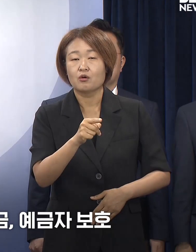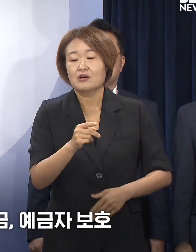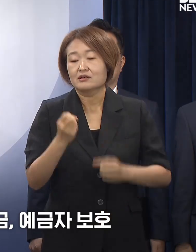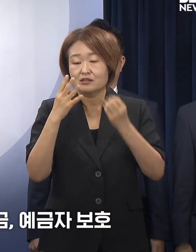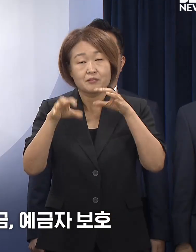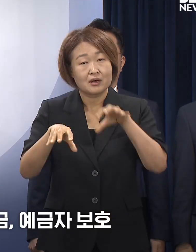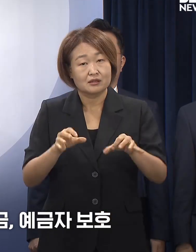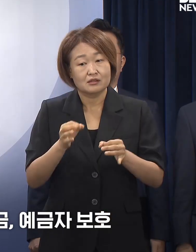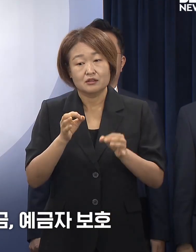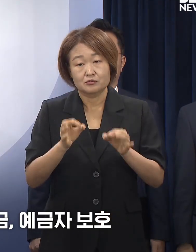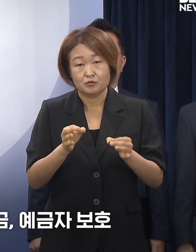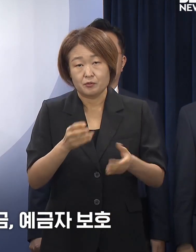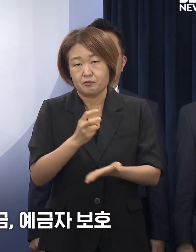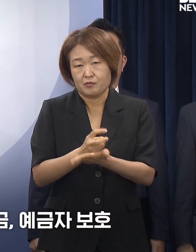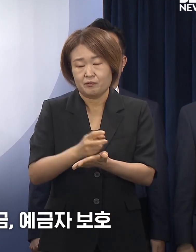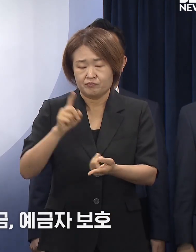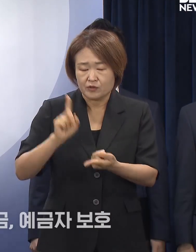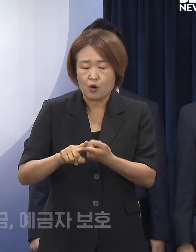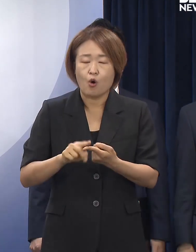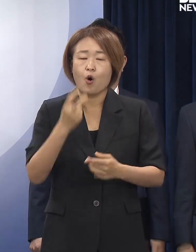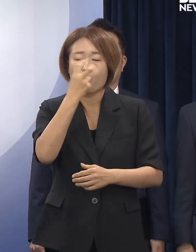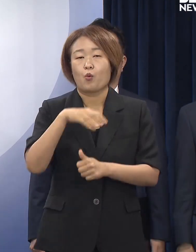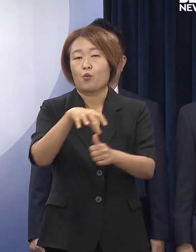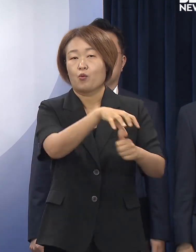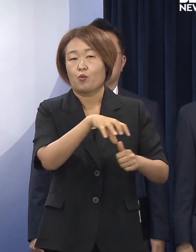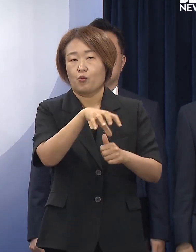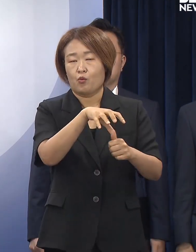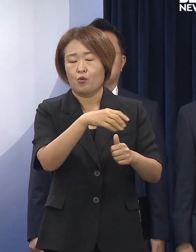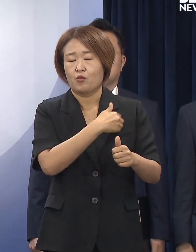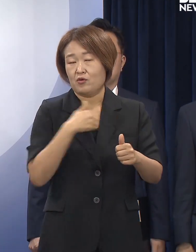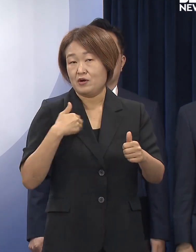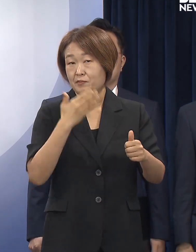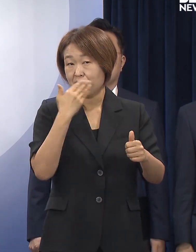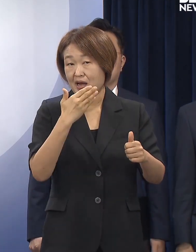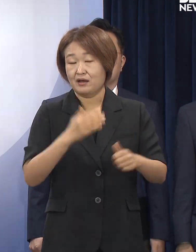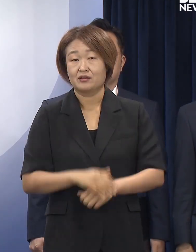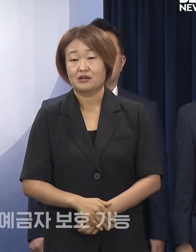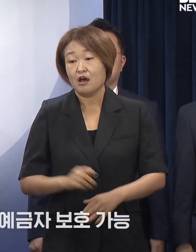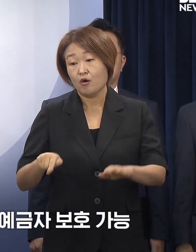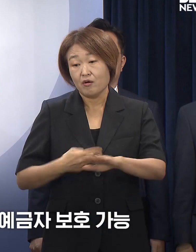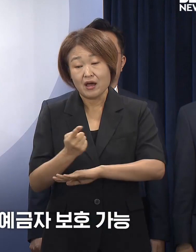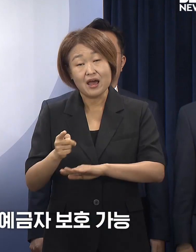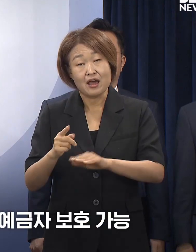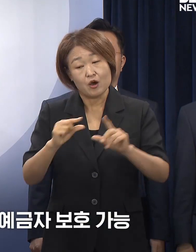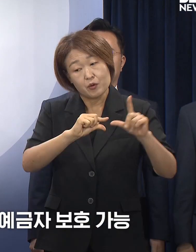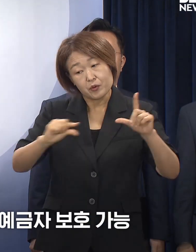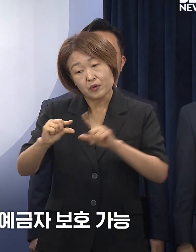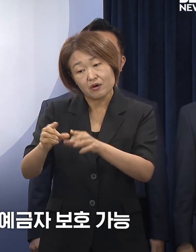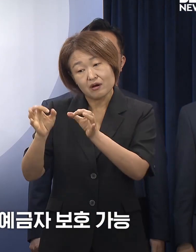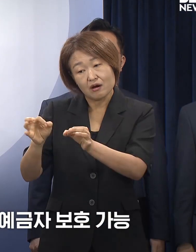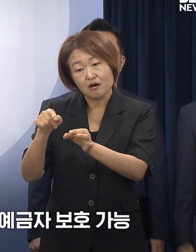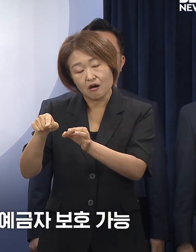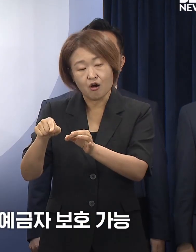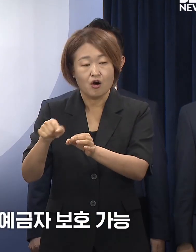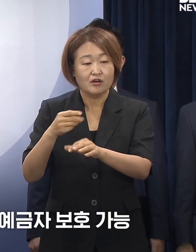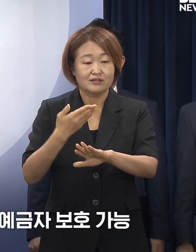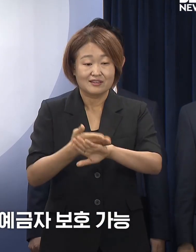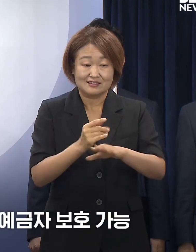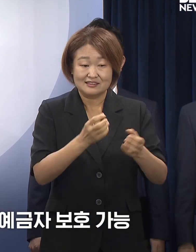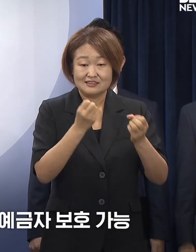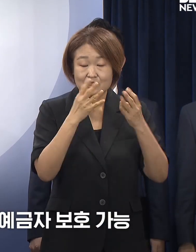따라 예금자 보호가 됩니다. 일부 금고가 인근 금고와